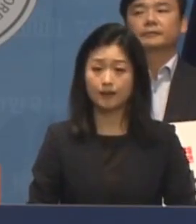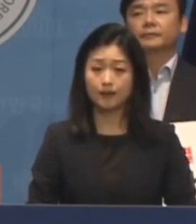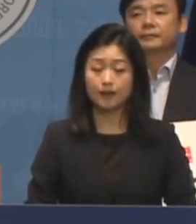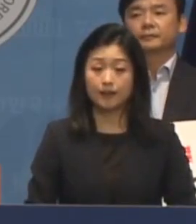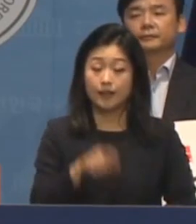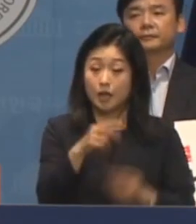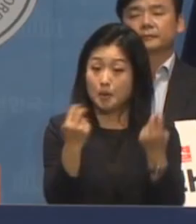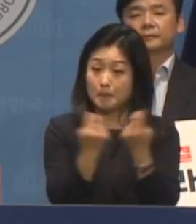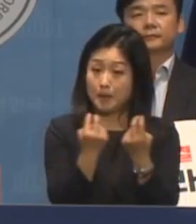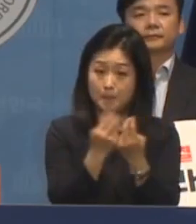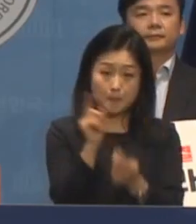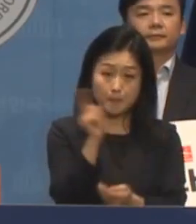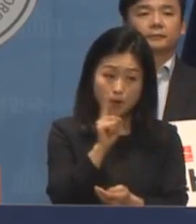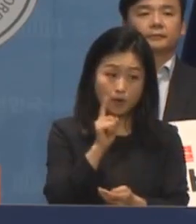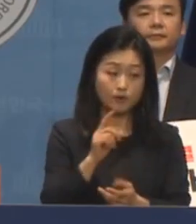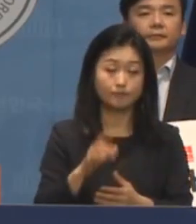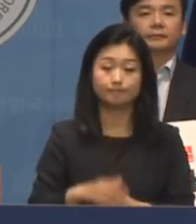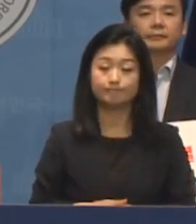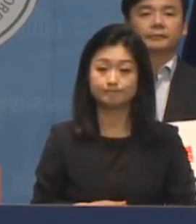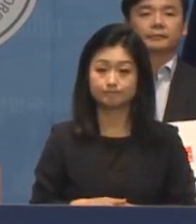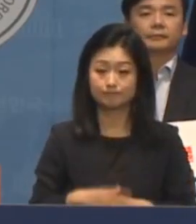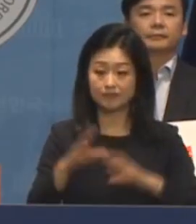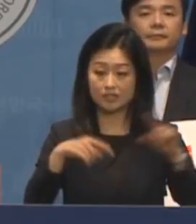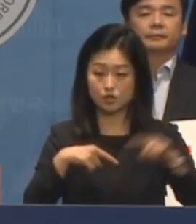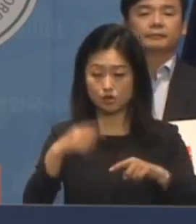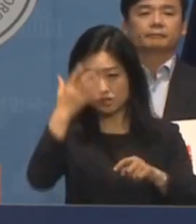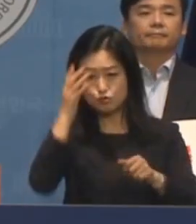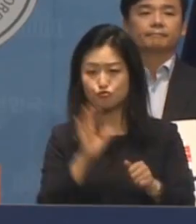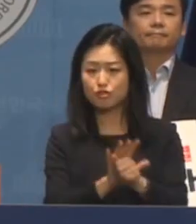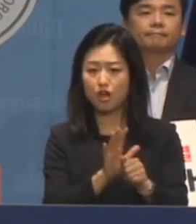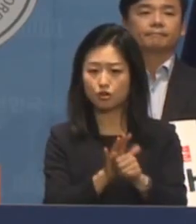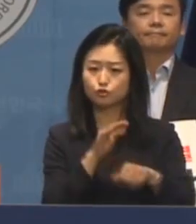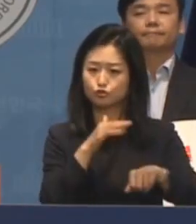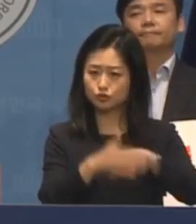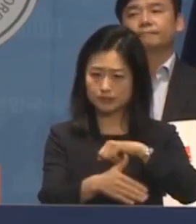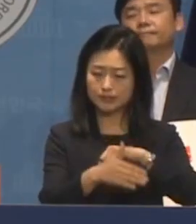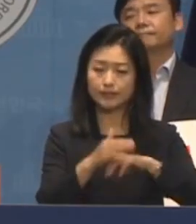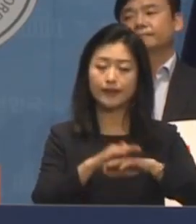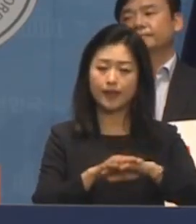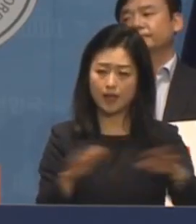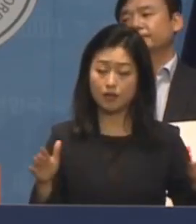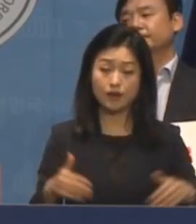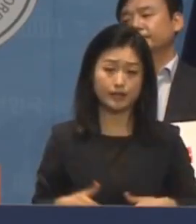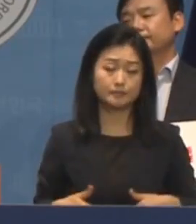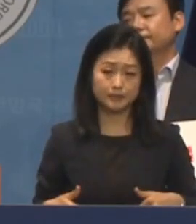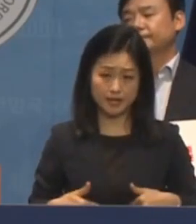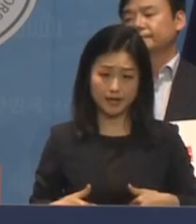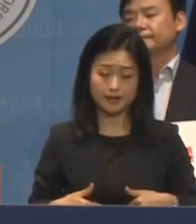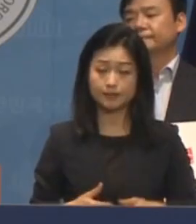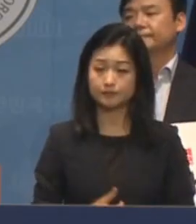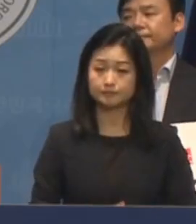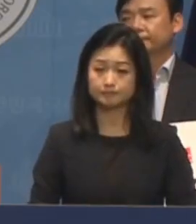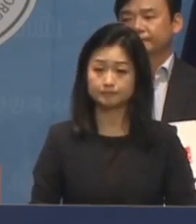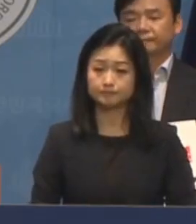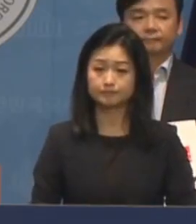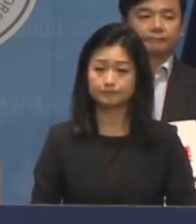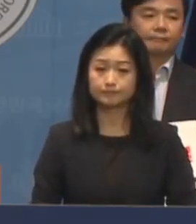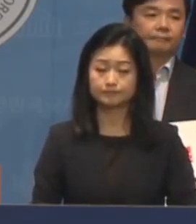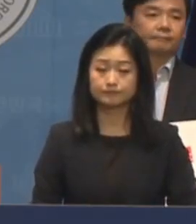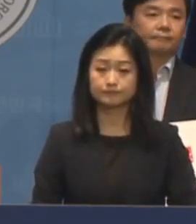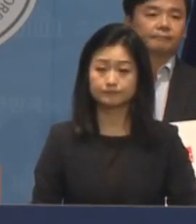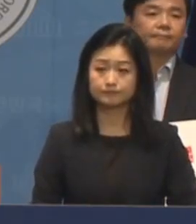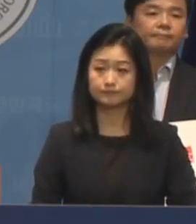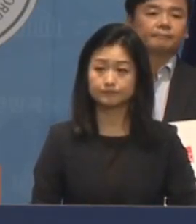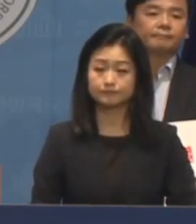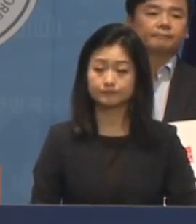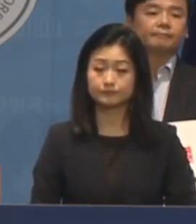그 방법은 정치적 후견주의를 우리가 극복하는 그런 정책으로 가야 된다 생각합니다.